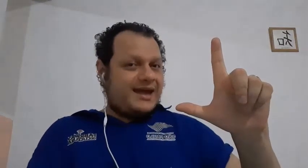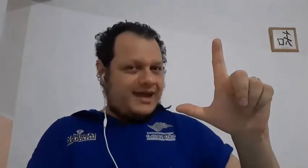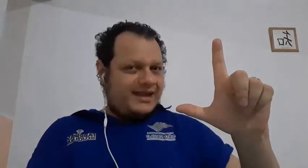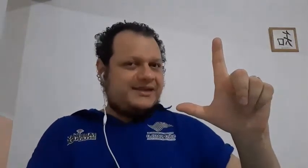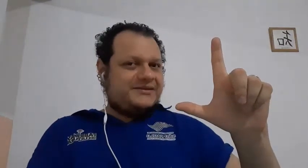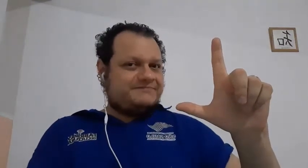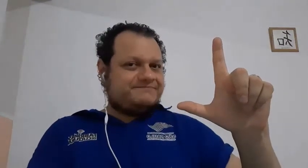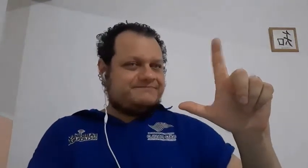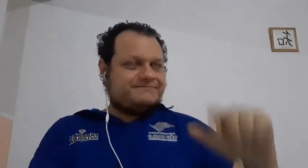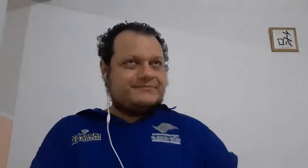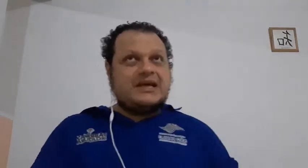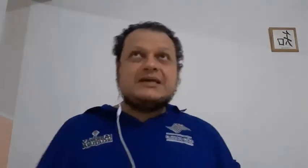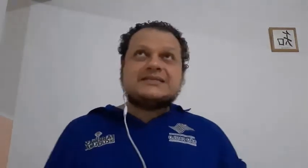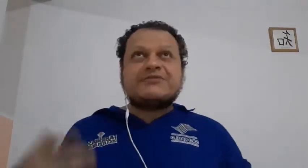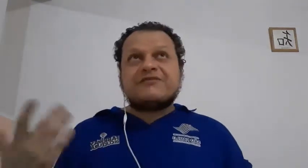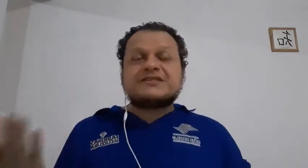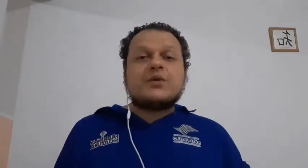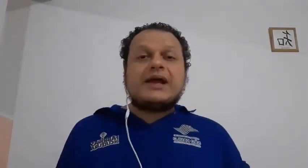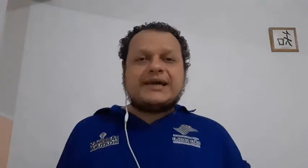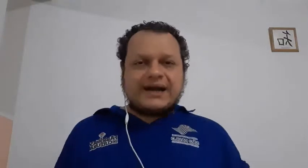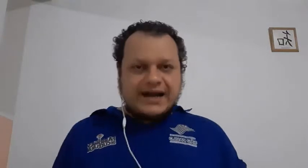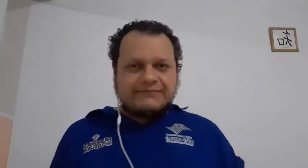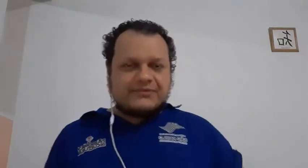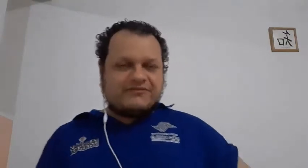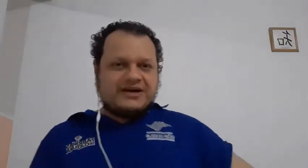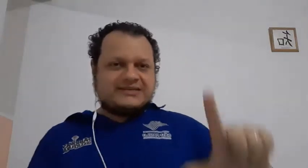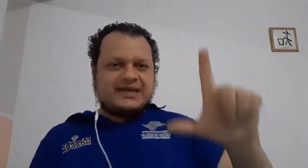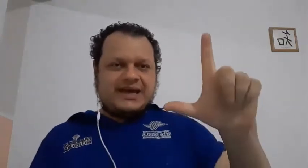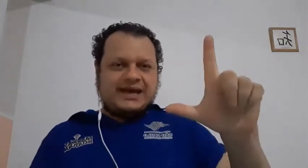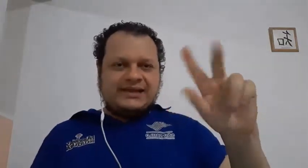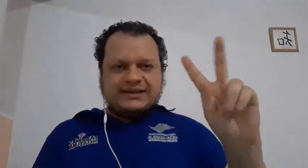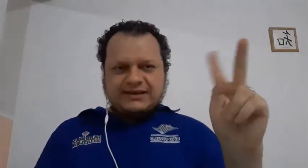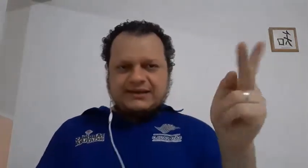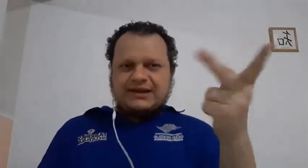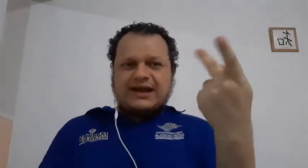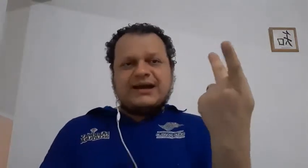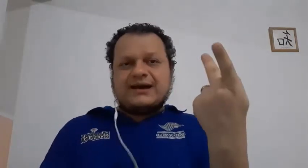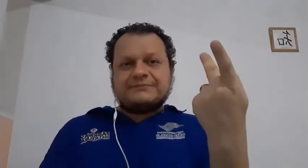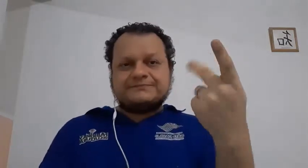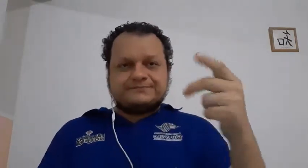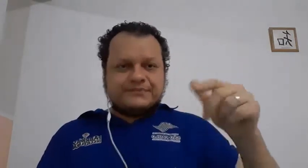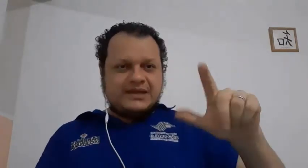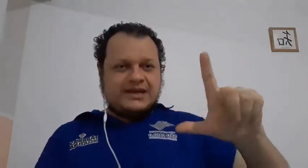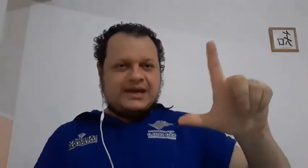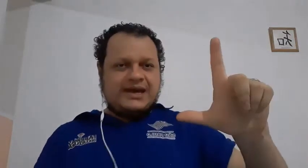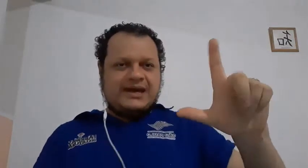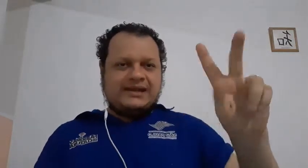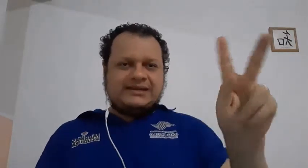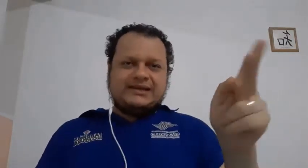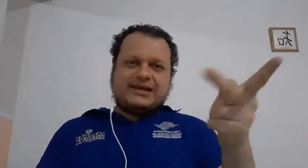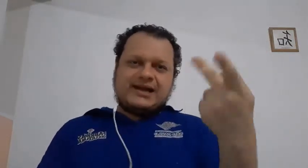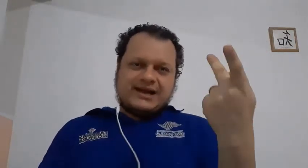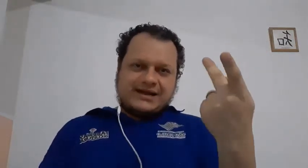L. Se for fazer o LH, faz L, H. L, H.